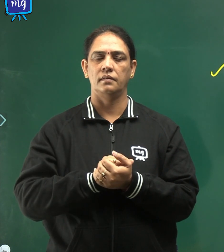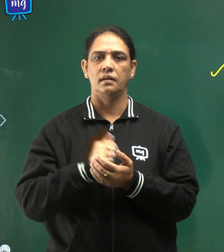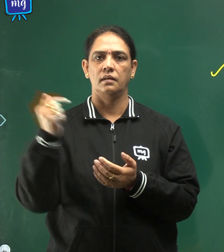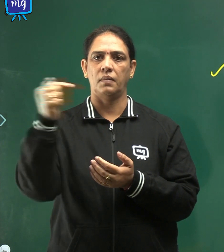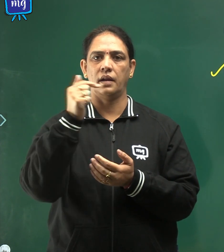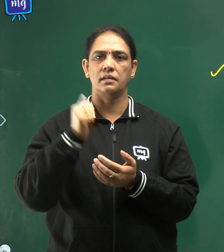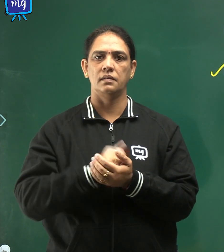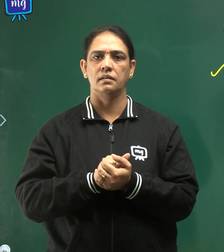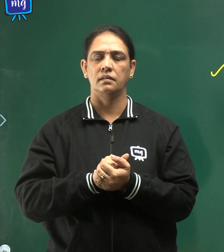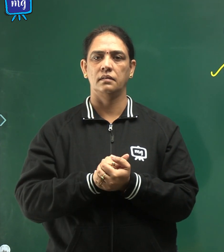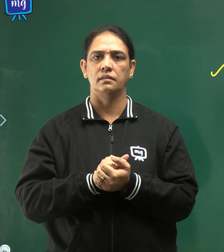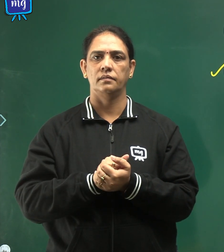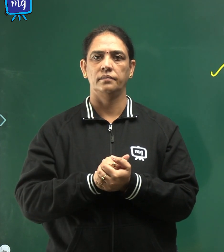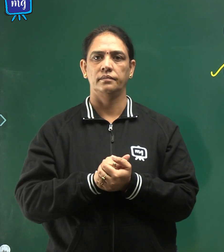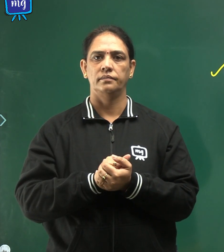माइनस